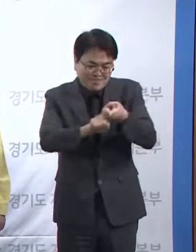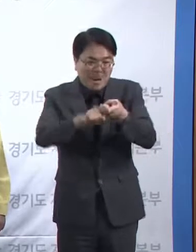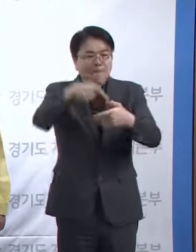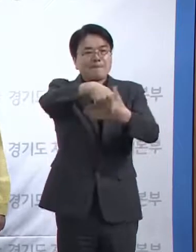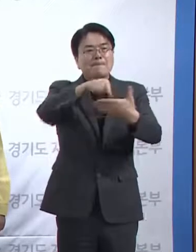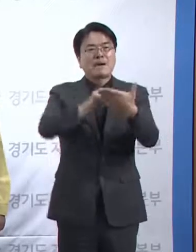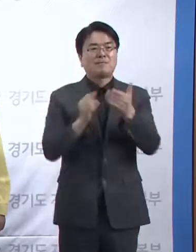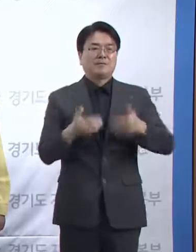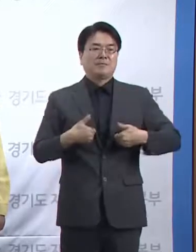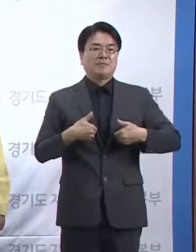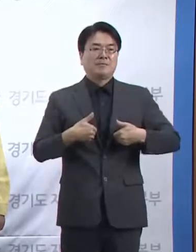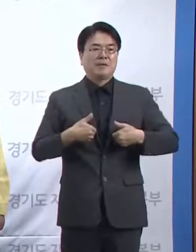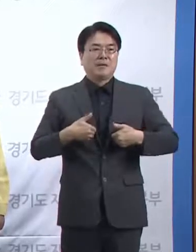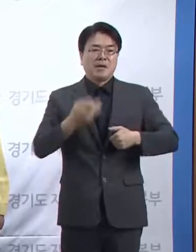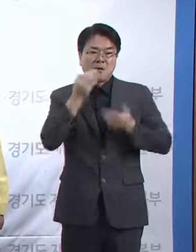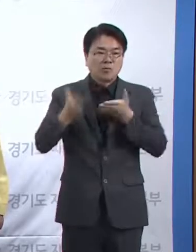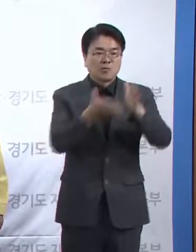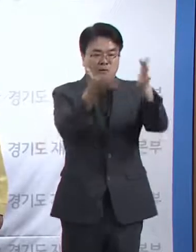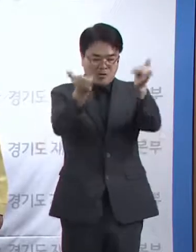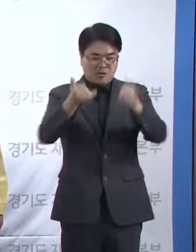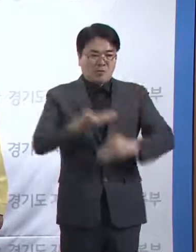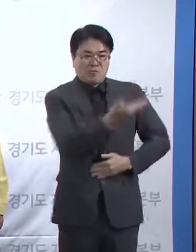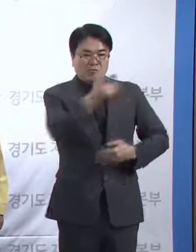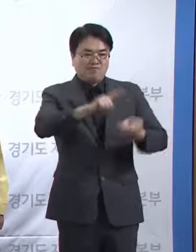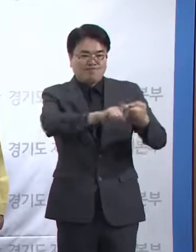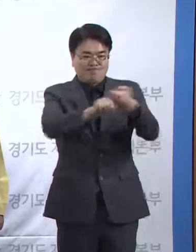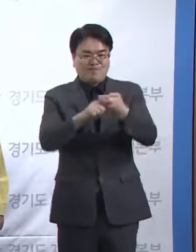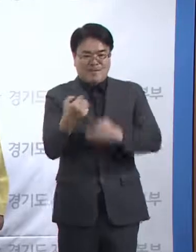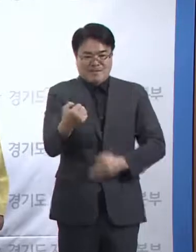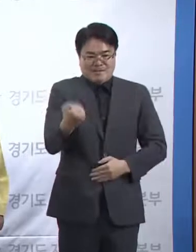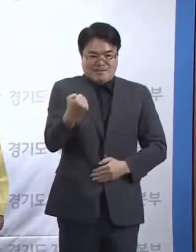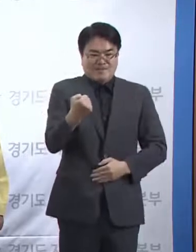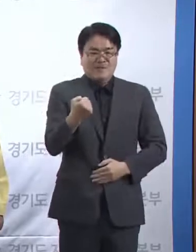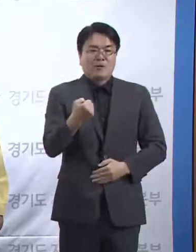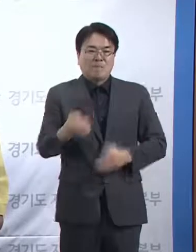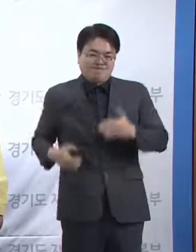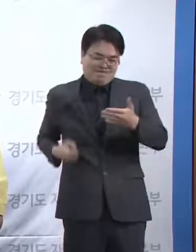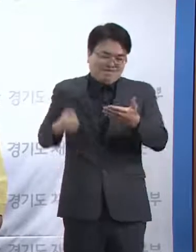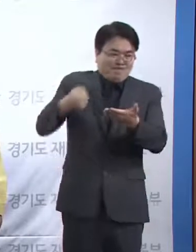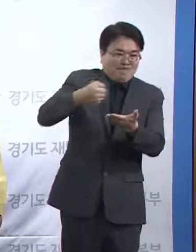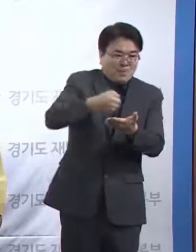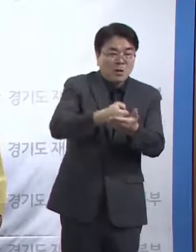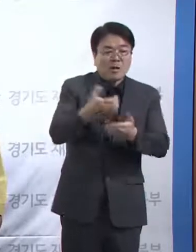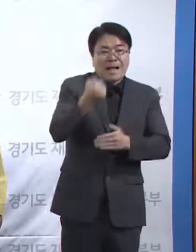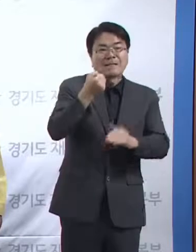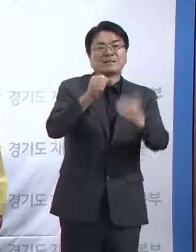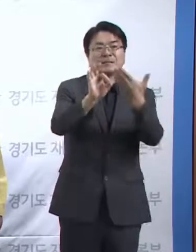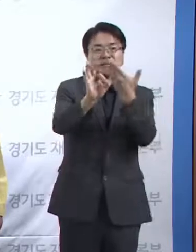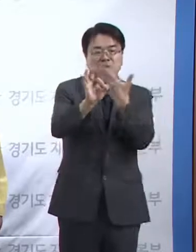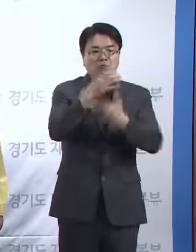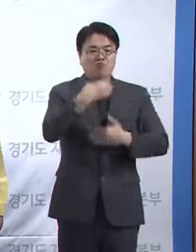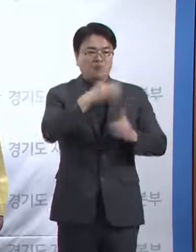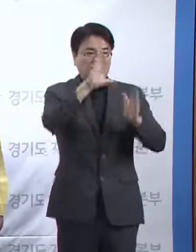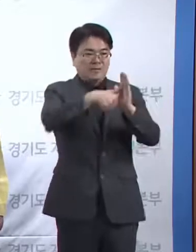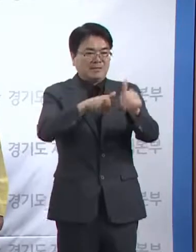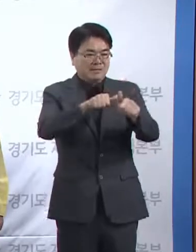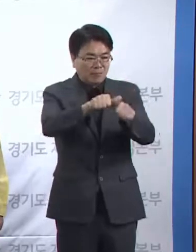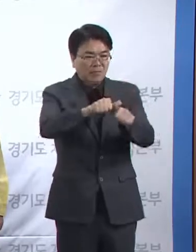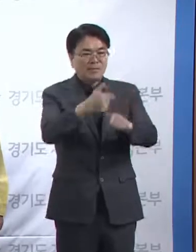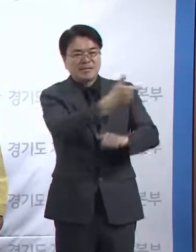경기도민 여러분의 굳건한 연대와 희망을 잃지 않는 불굴의 용기가 위기 극복의 힘이 될